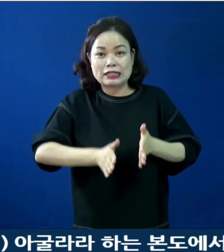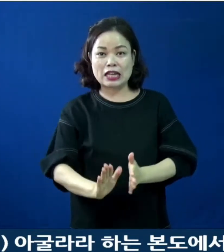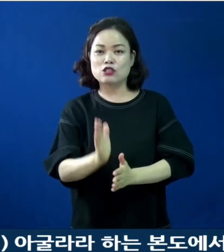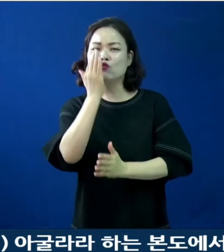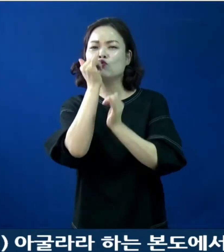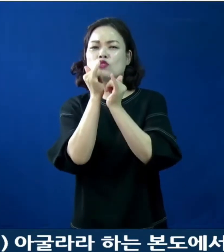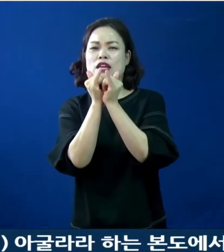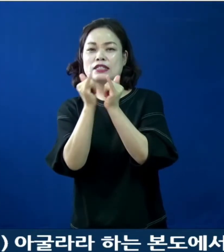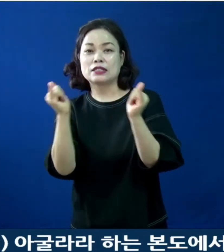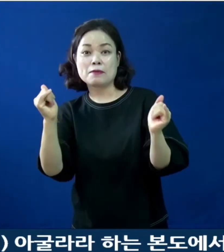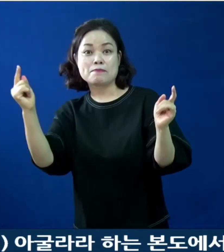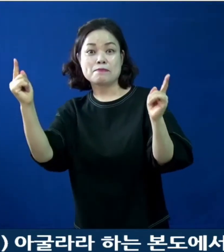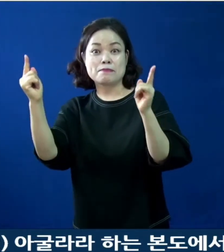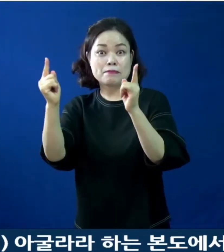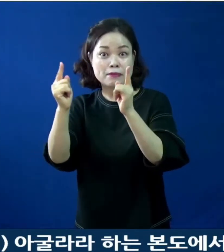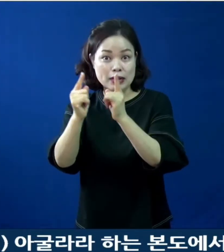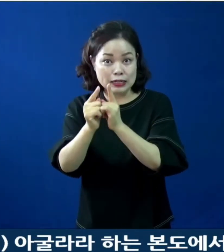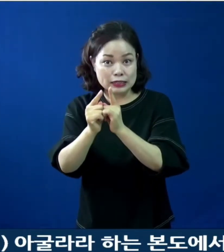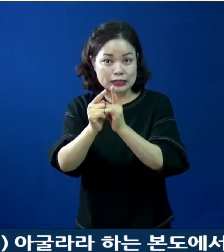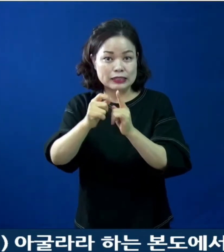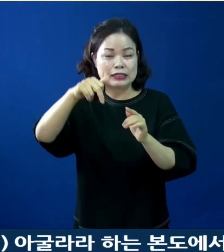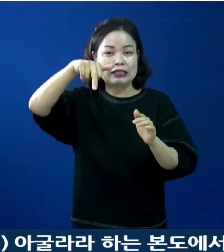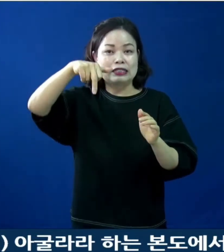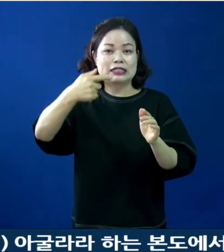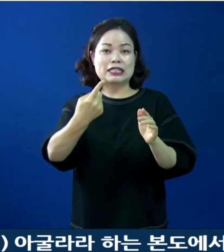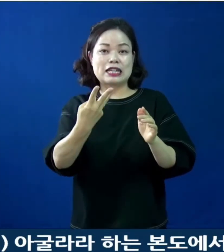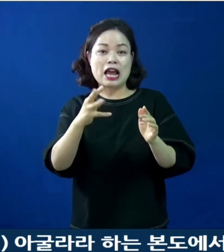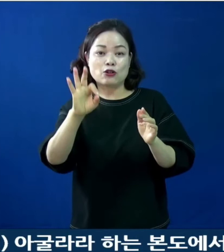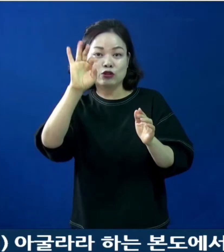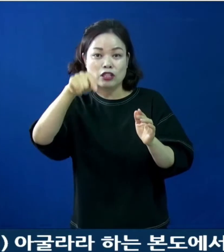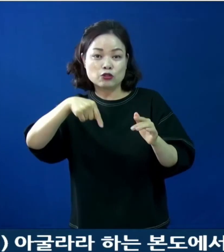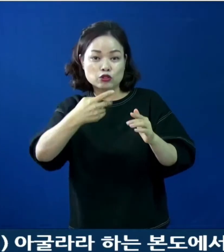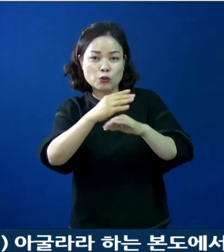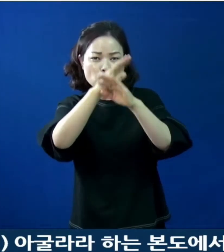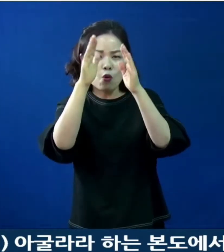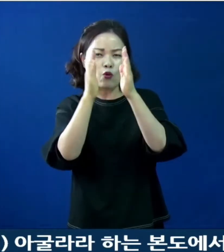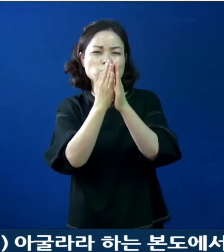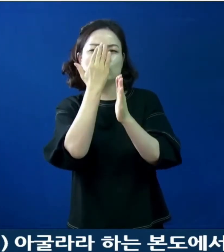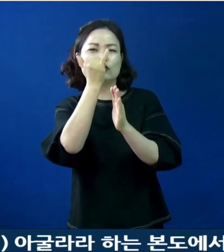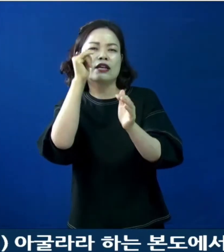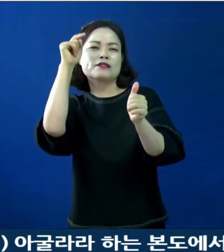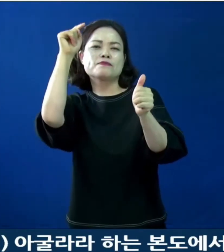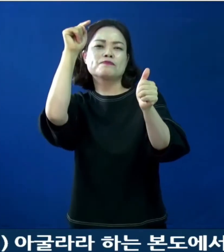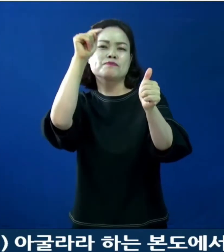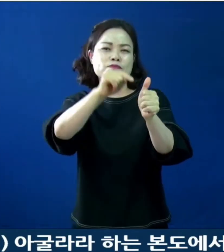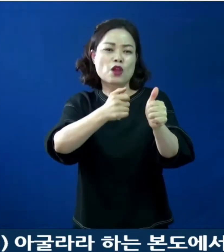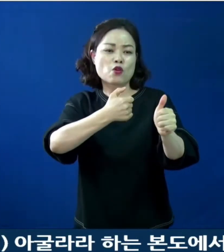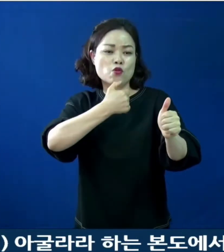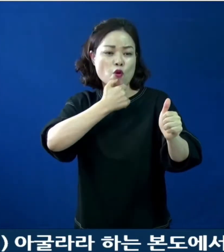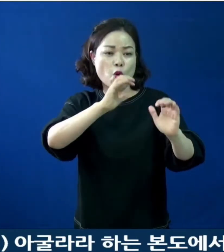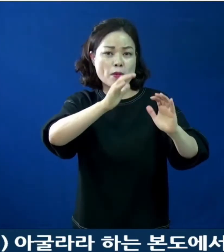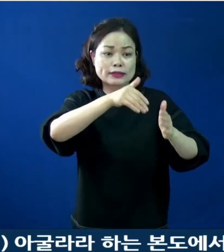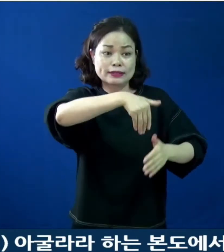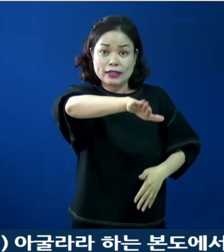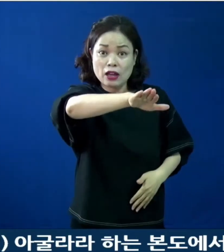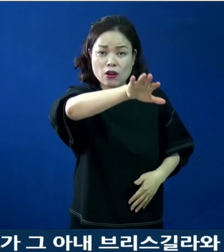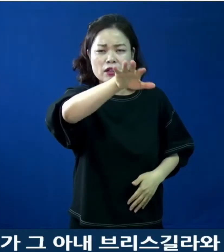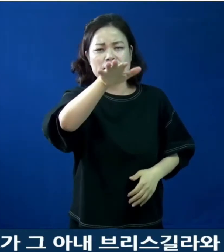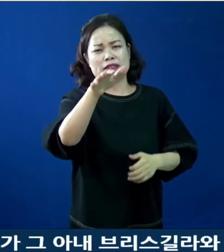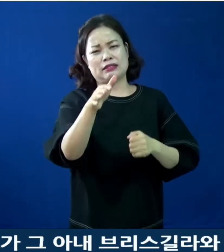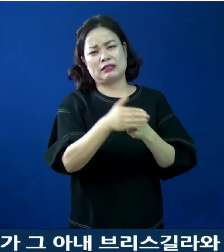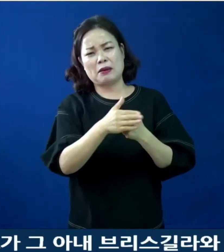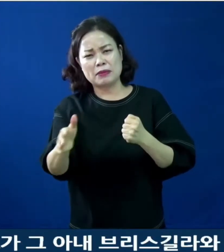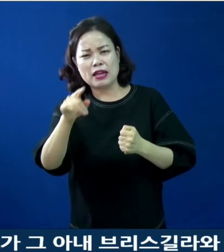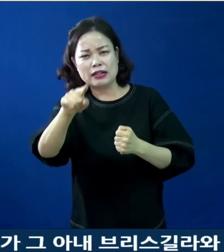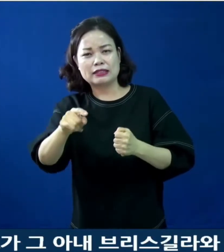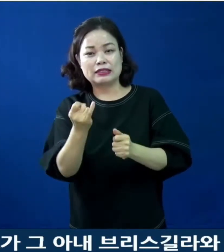한 사람을 만나니 글라우디오가 모든 유대인을 명하여 로마에서 나가라고 한 고로